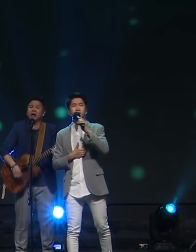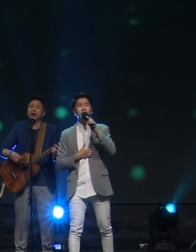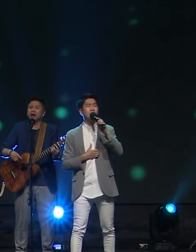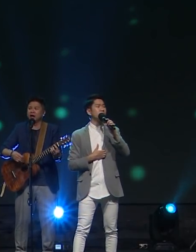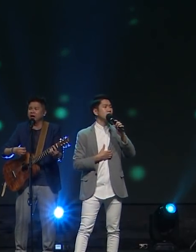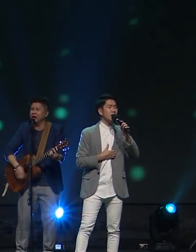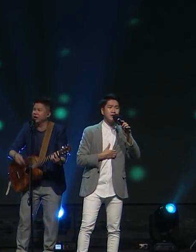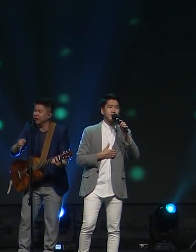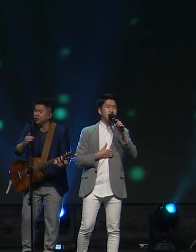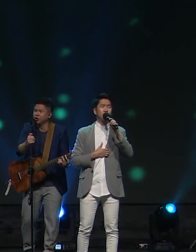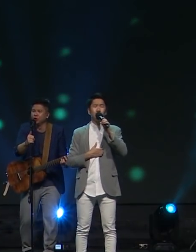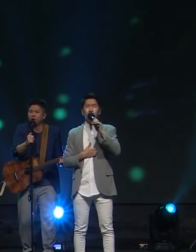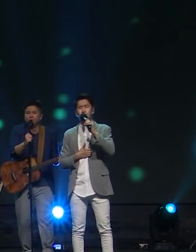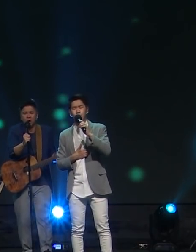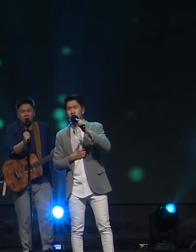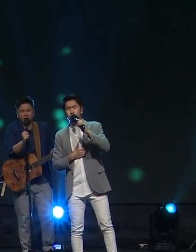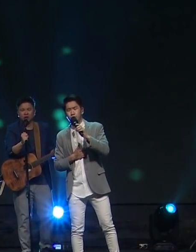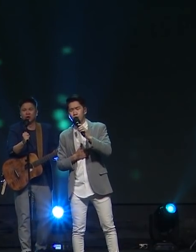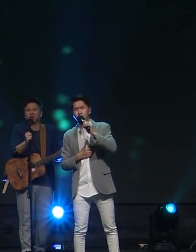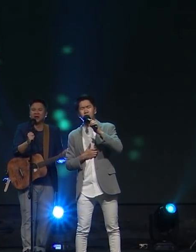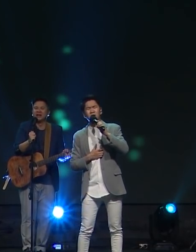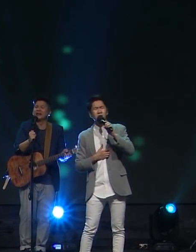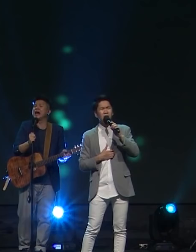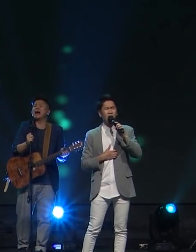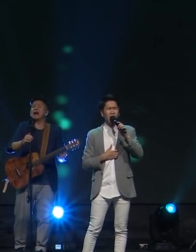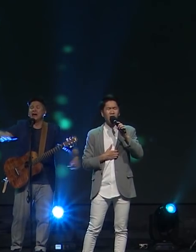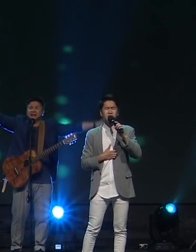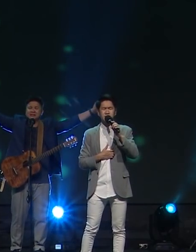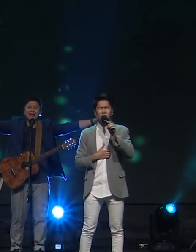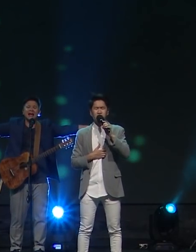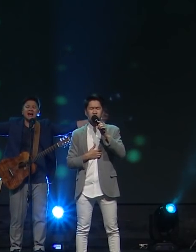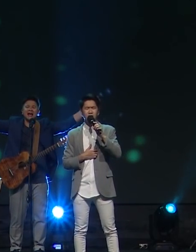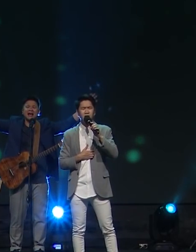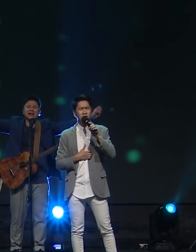Bantu diriku untuk